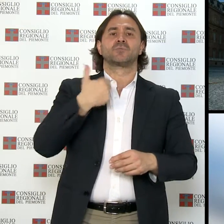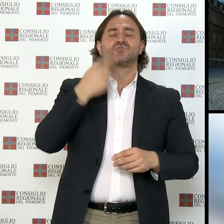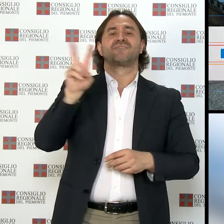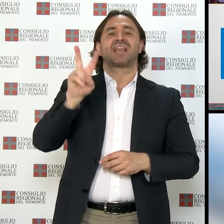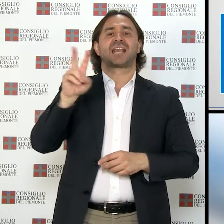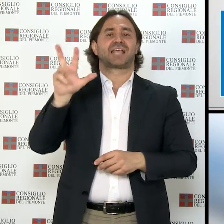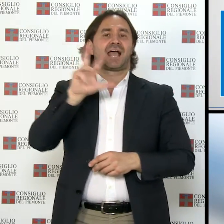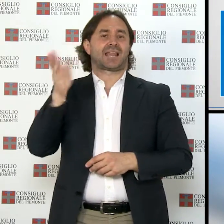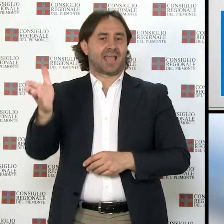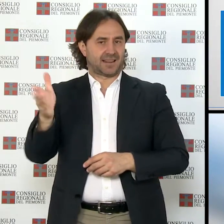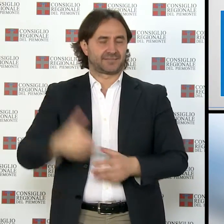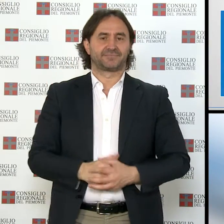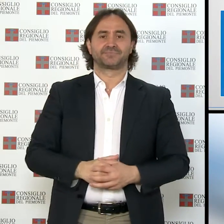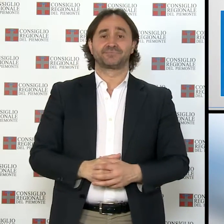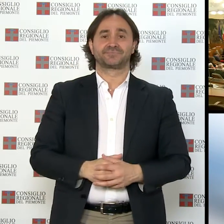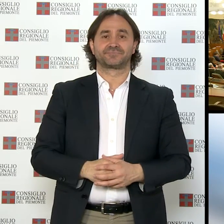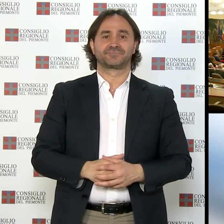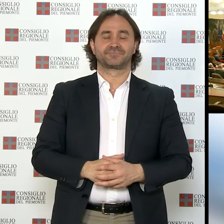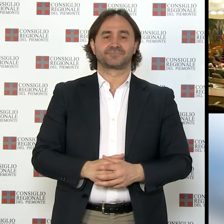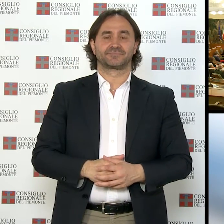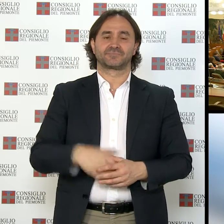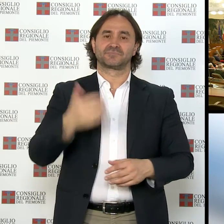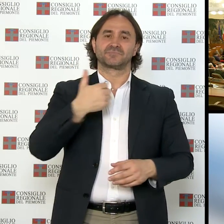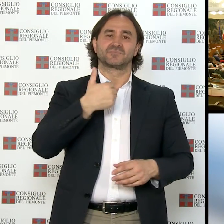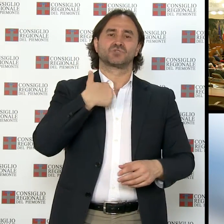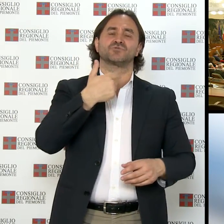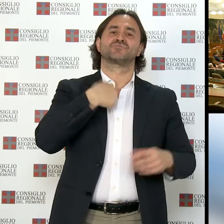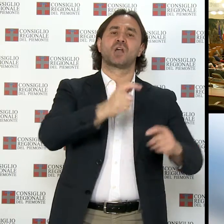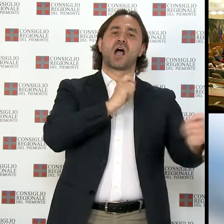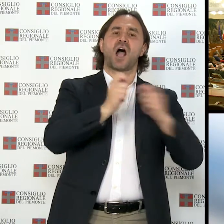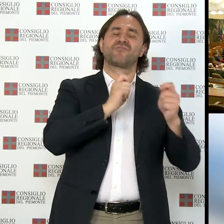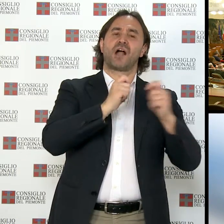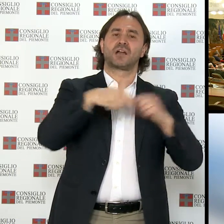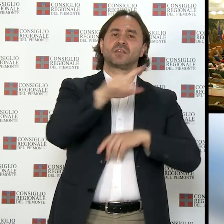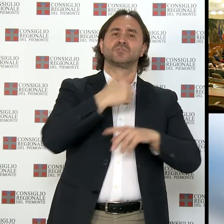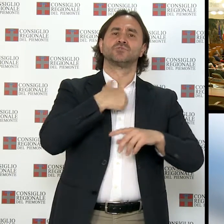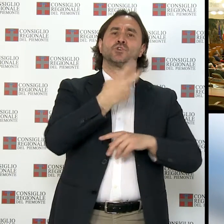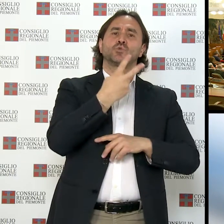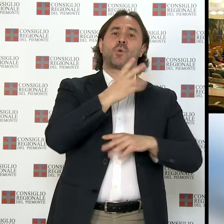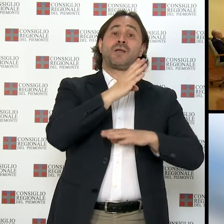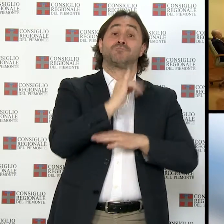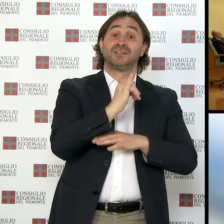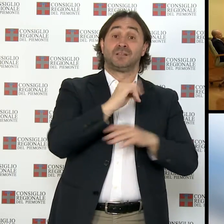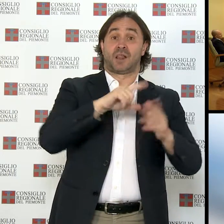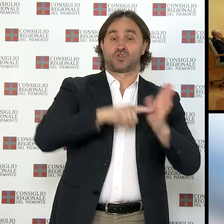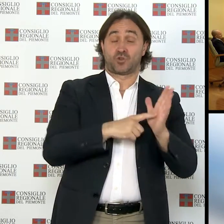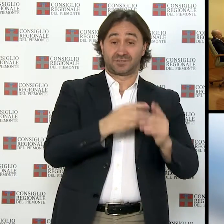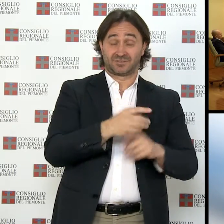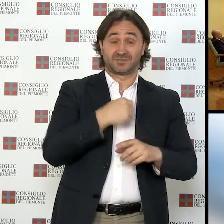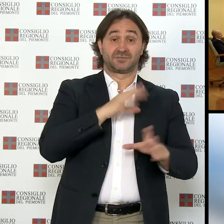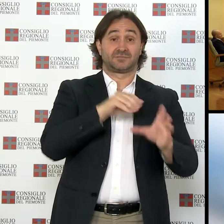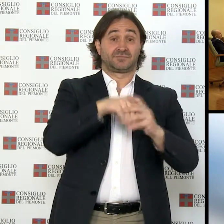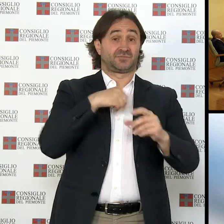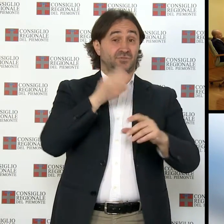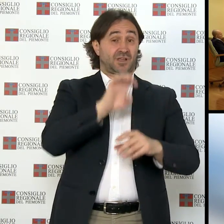Venaria Reale. In copertina! Con un giro d'affari di oltre 2 bilioni a livello europeo, per il 75%